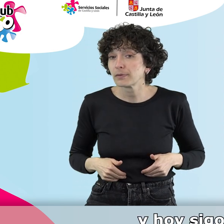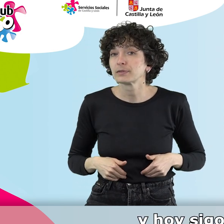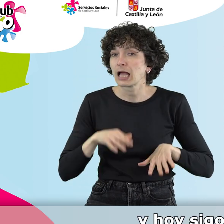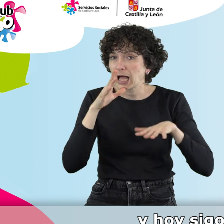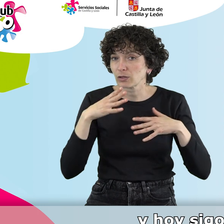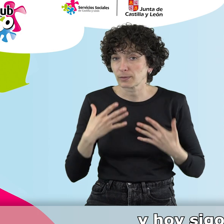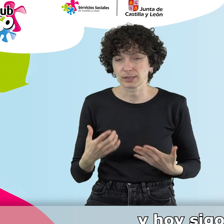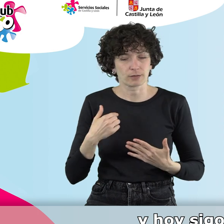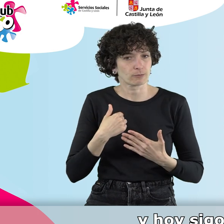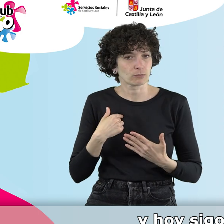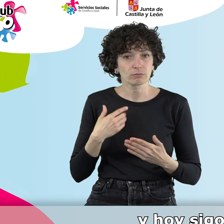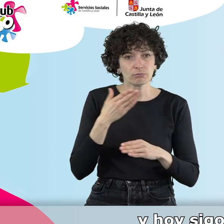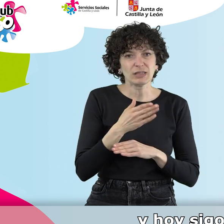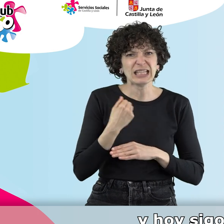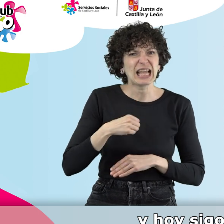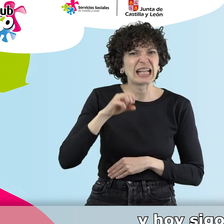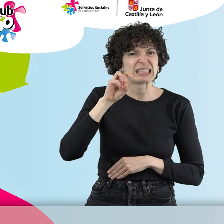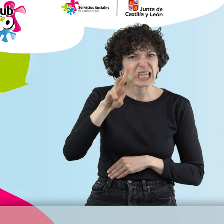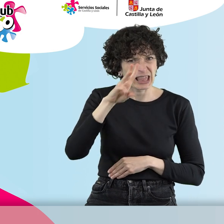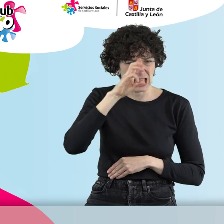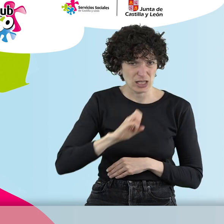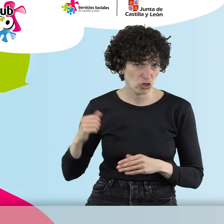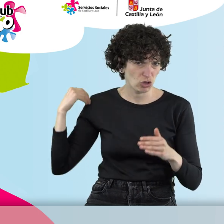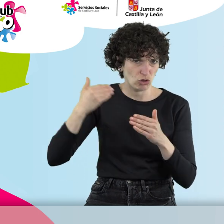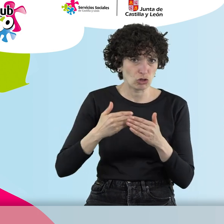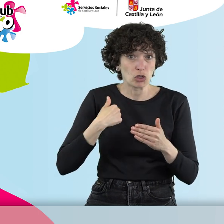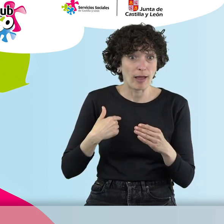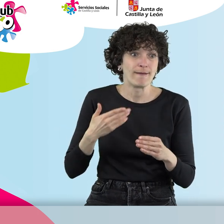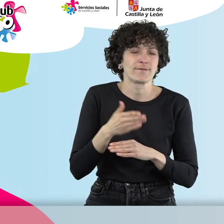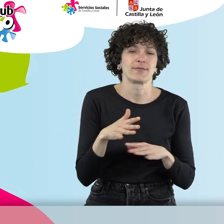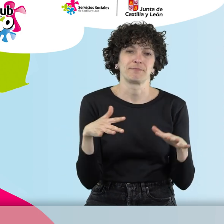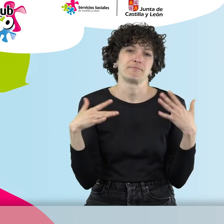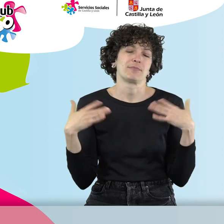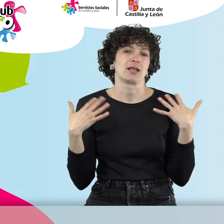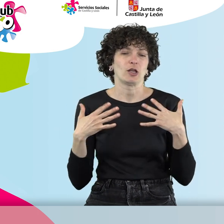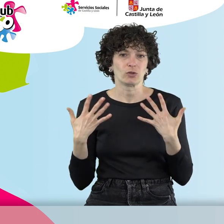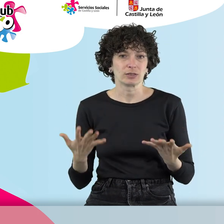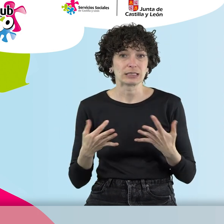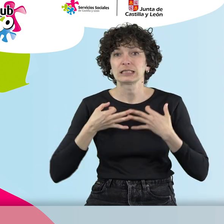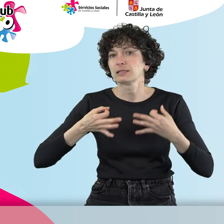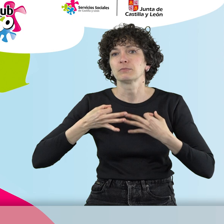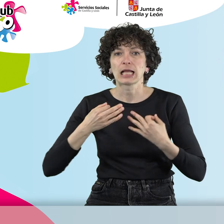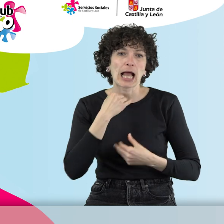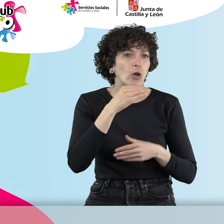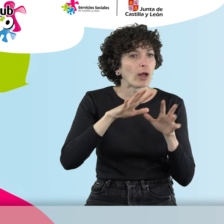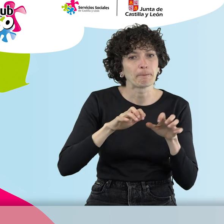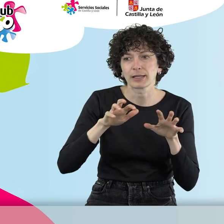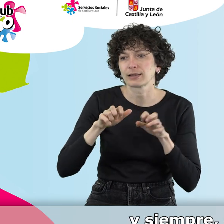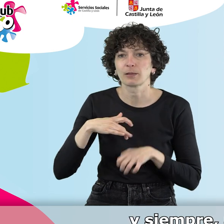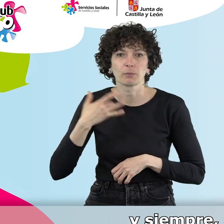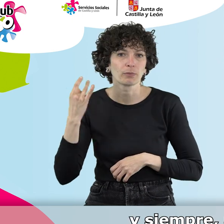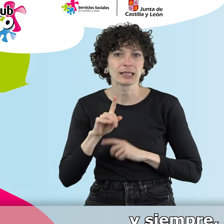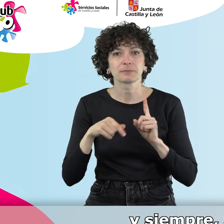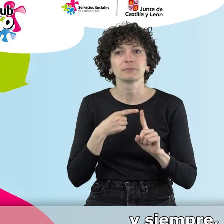hoy sigo yendo después de 13 años y me alegro mucho de haber ido. Siempre, siempre aprendes algo